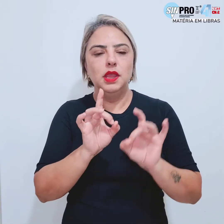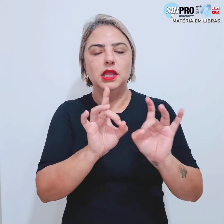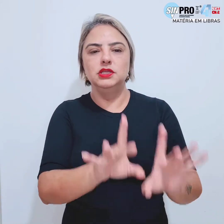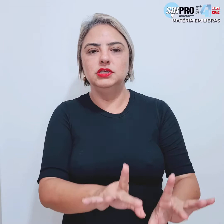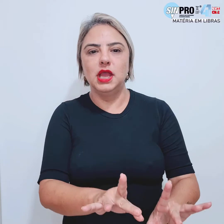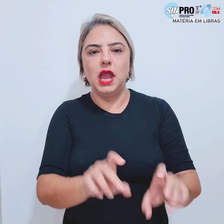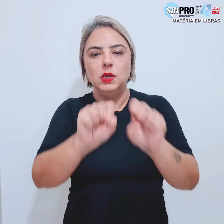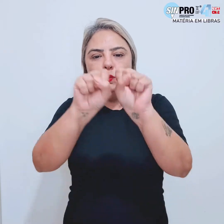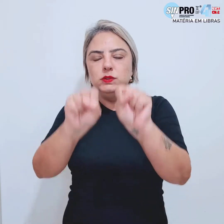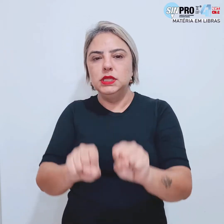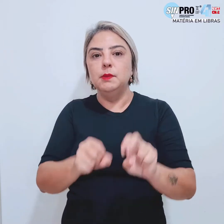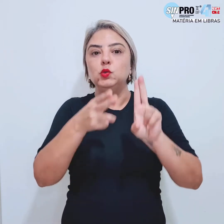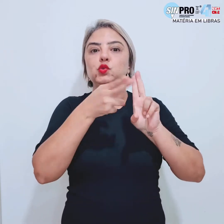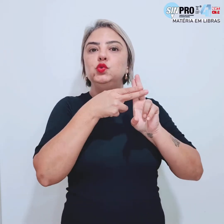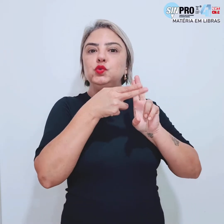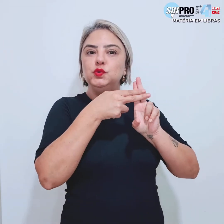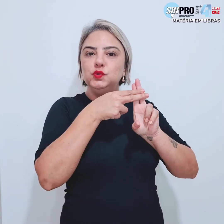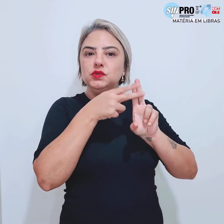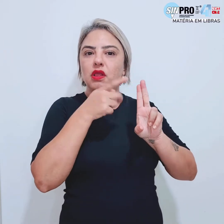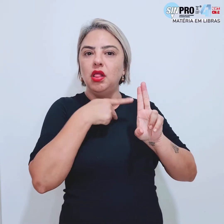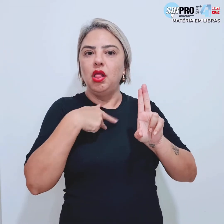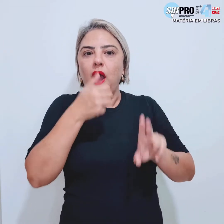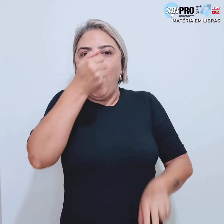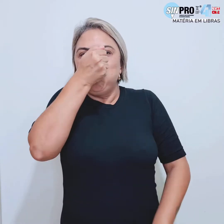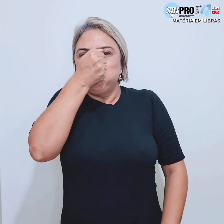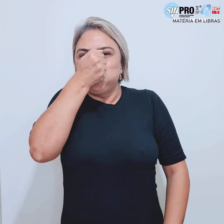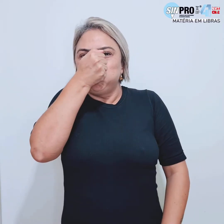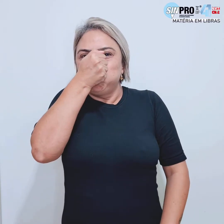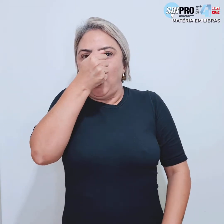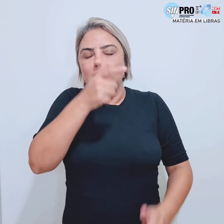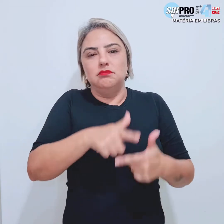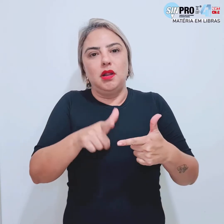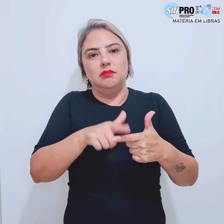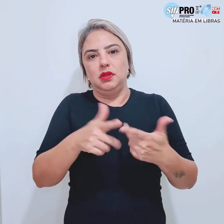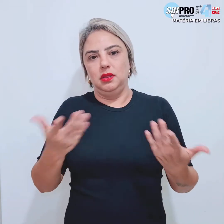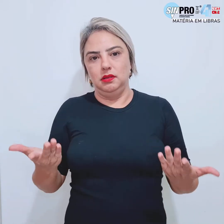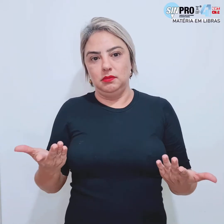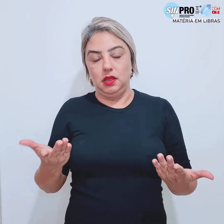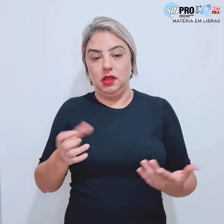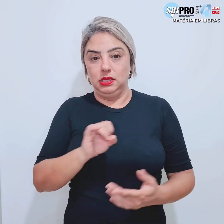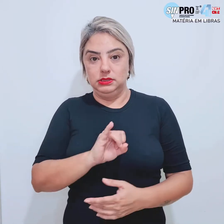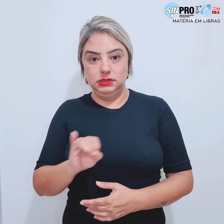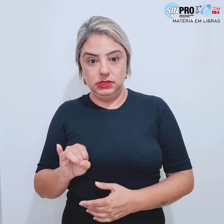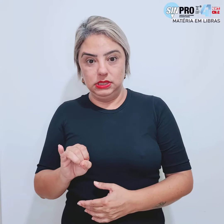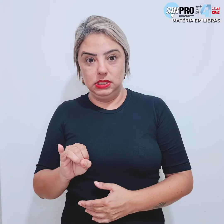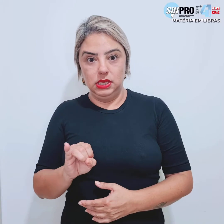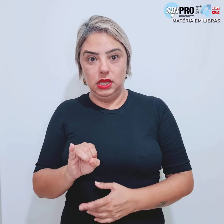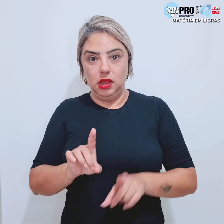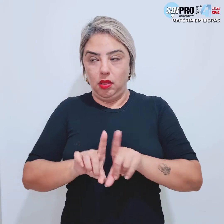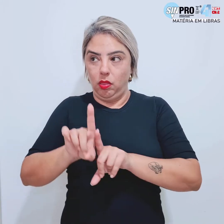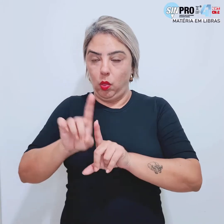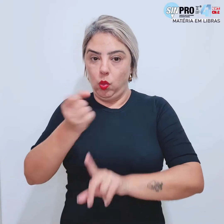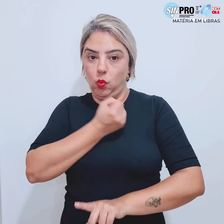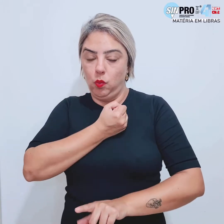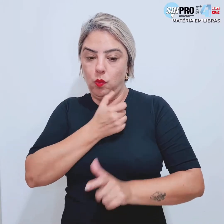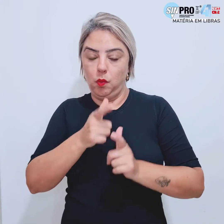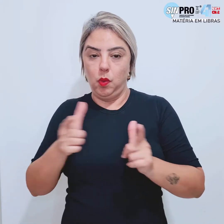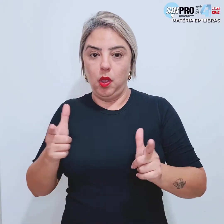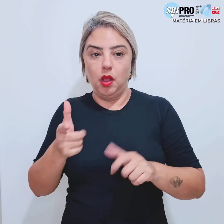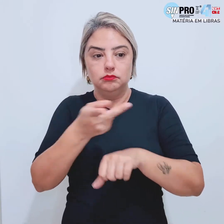o sistema de saúde entrar em colapso. Em caso de aumento no número de